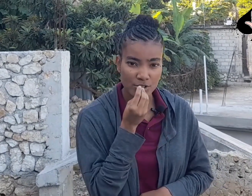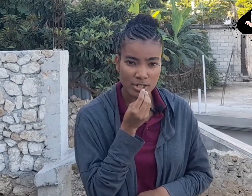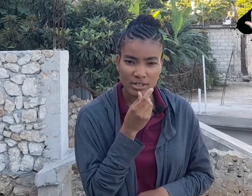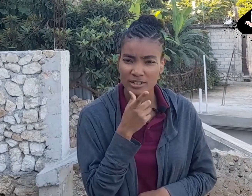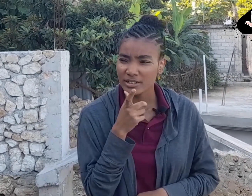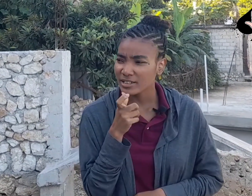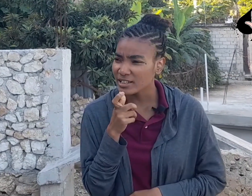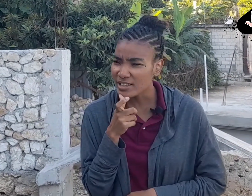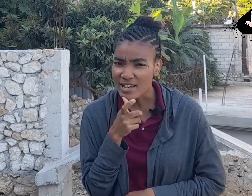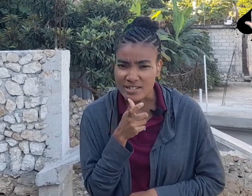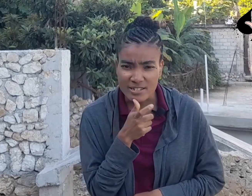manger qui est?